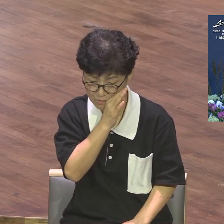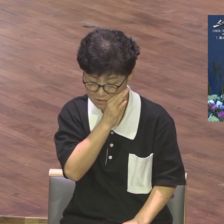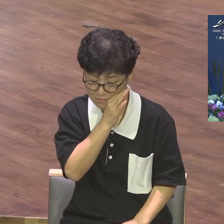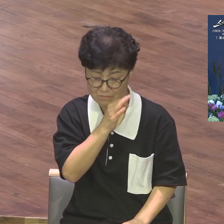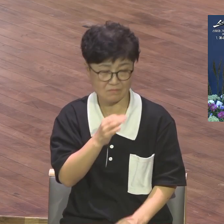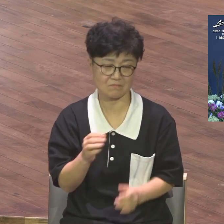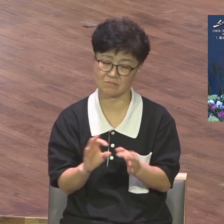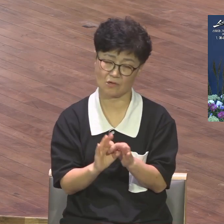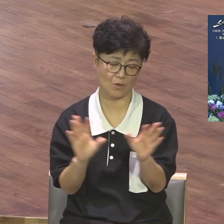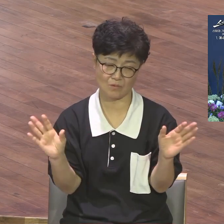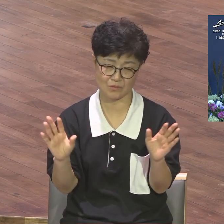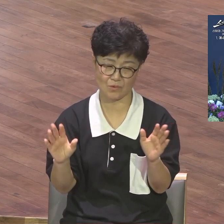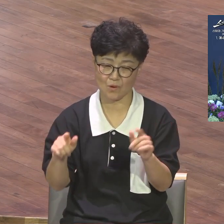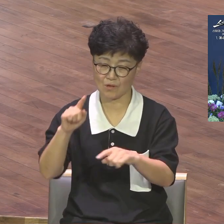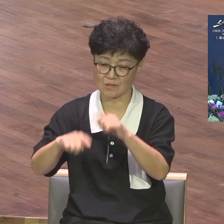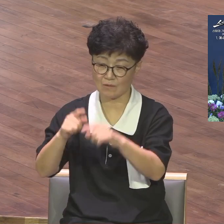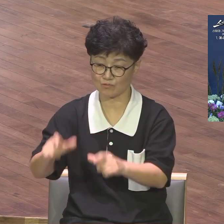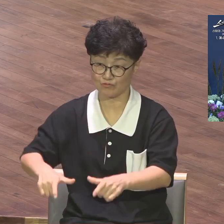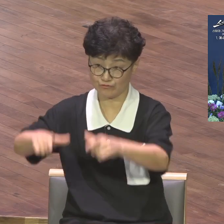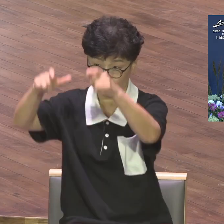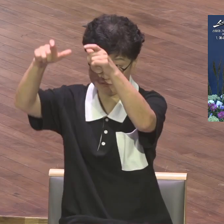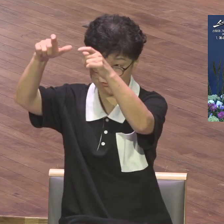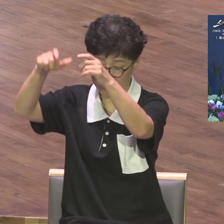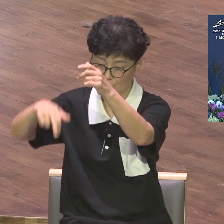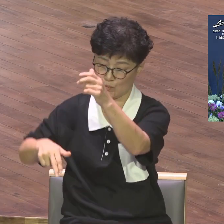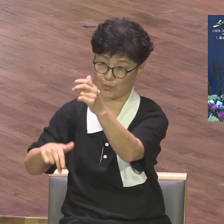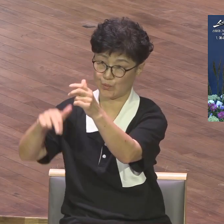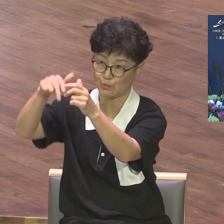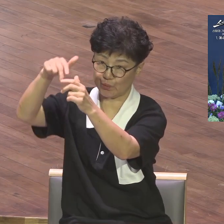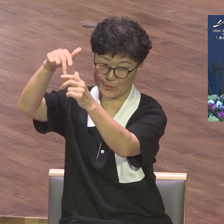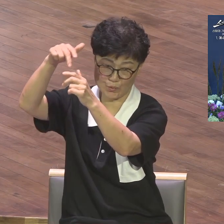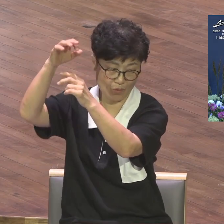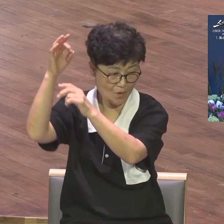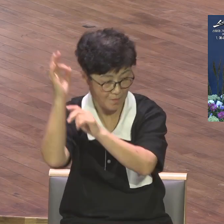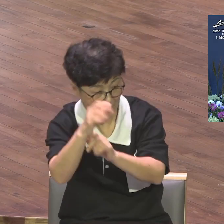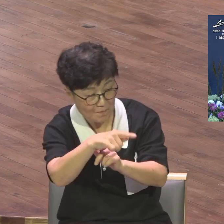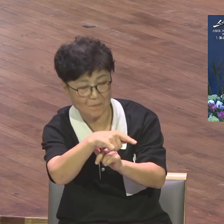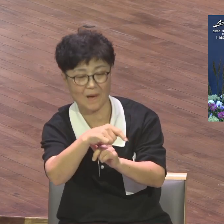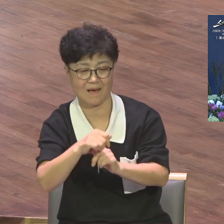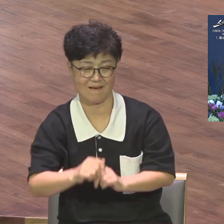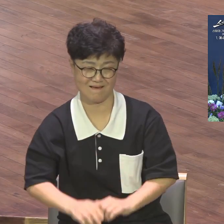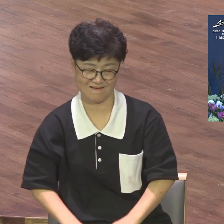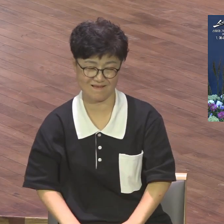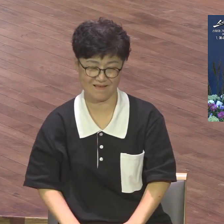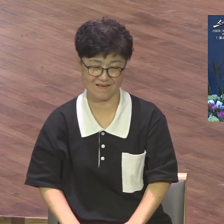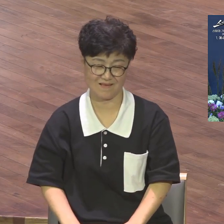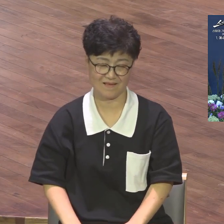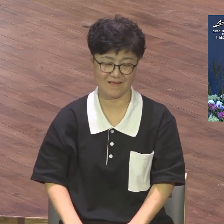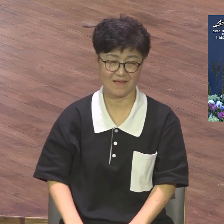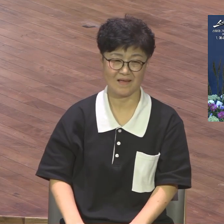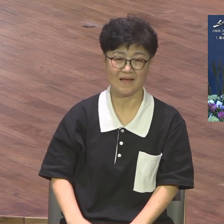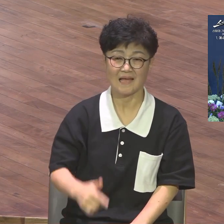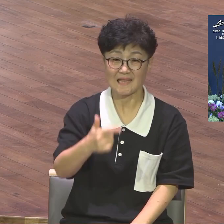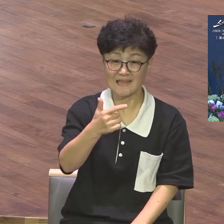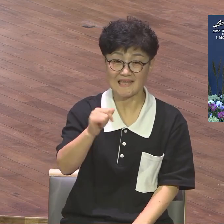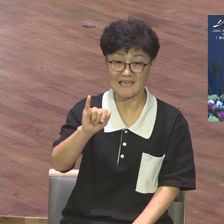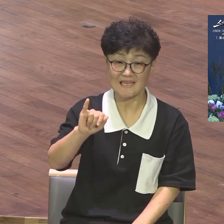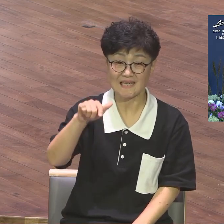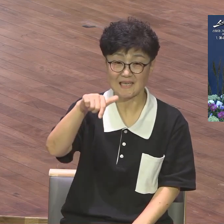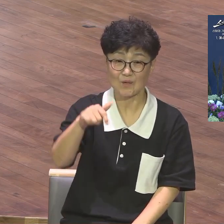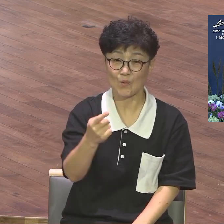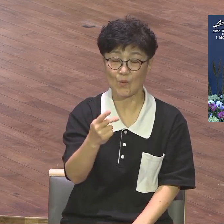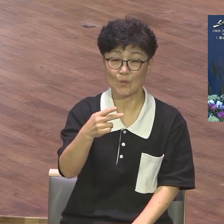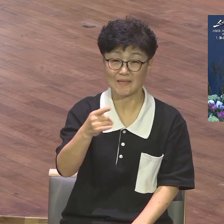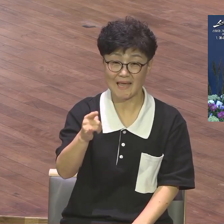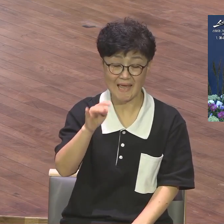올라갑니다. 자, 반면에 우리가 요한복음 3장에 보면 니고데모라는 관원이 등장을 합니다. 그 역시 사람들의 눈을